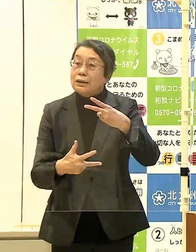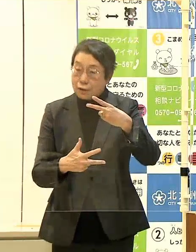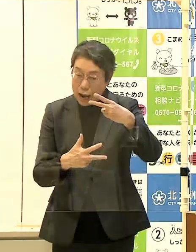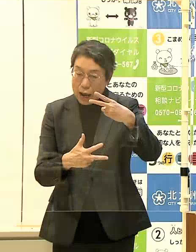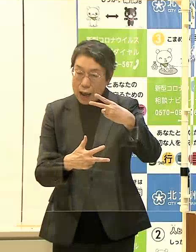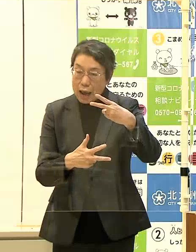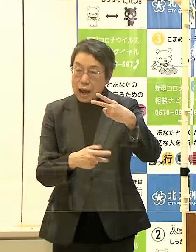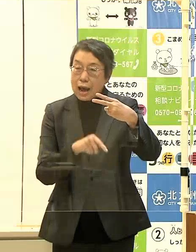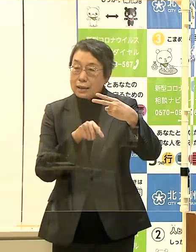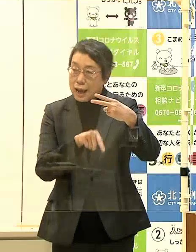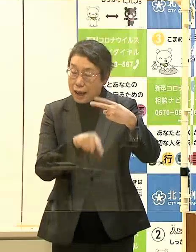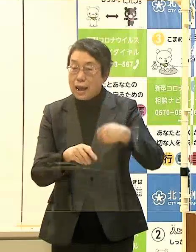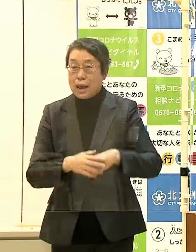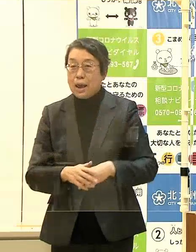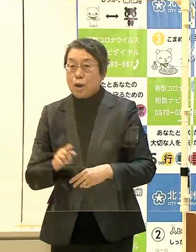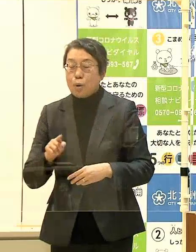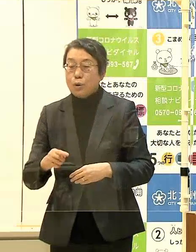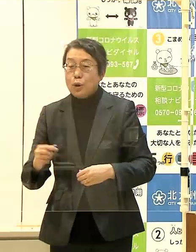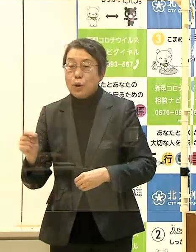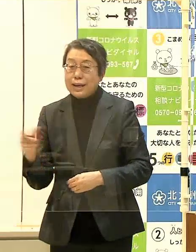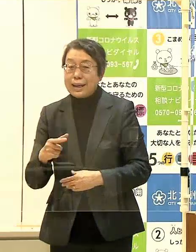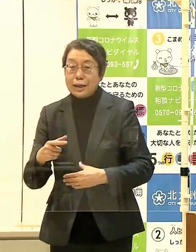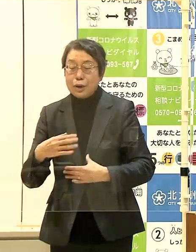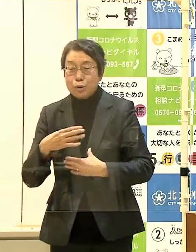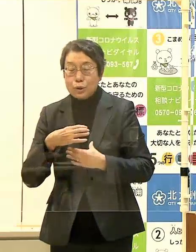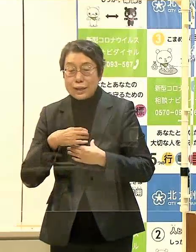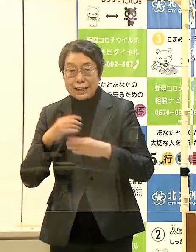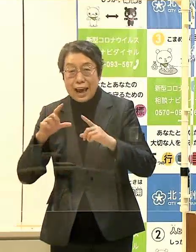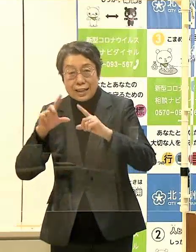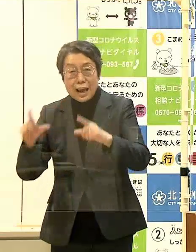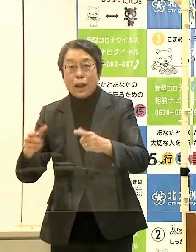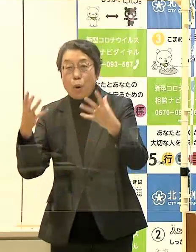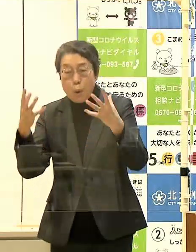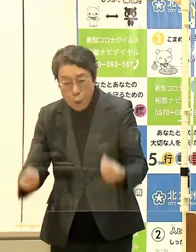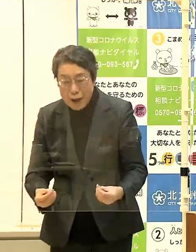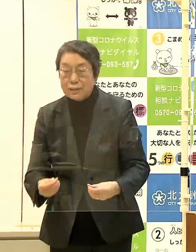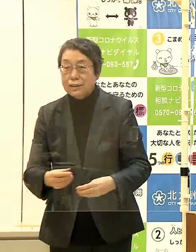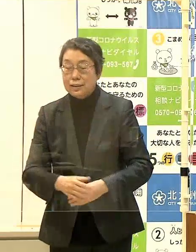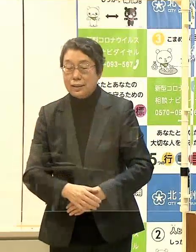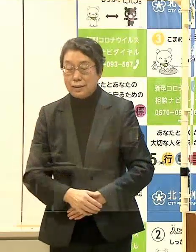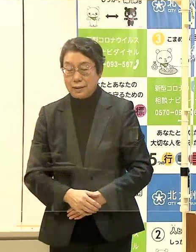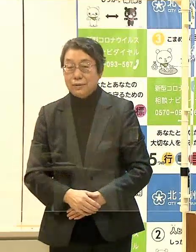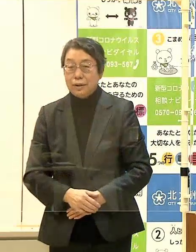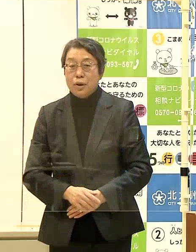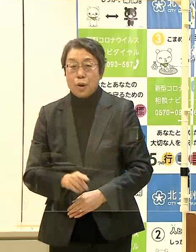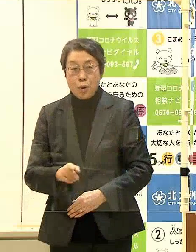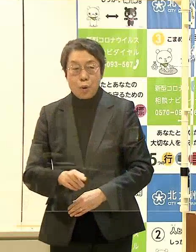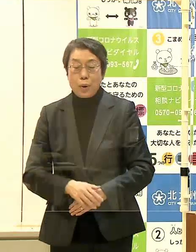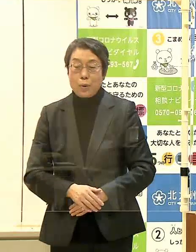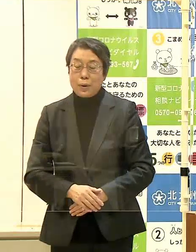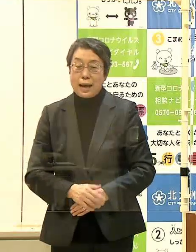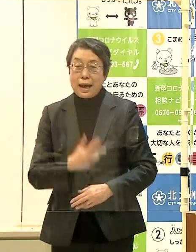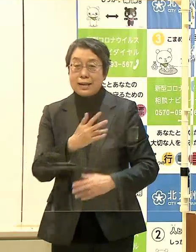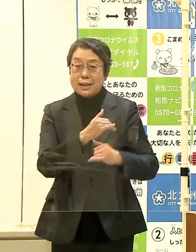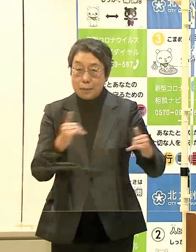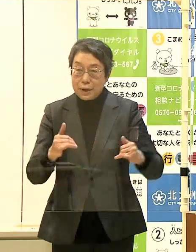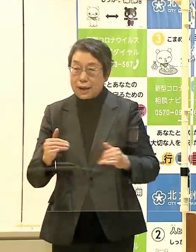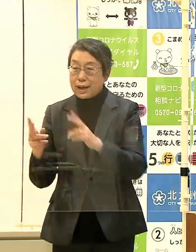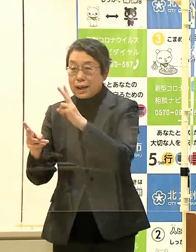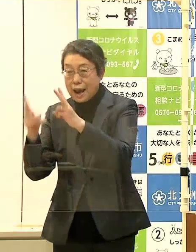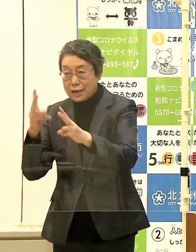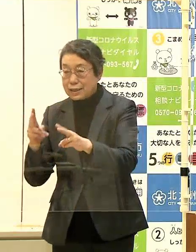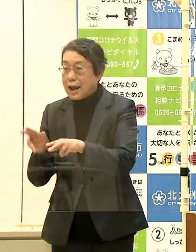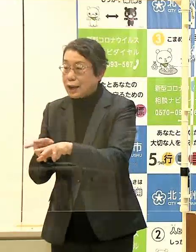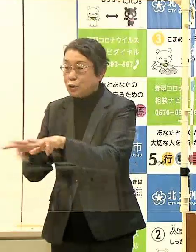こうした対策は終わらせるんだとそういう気持ちでですね市民事業者行政